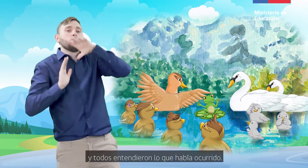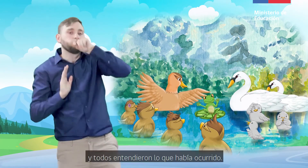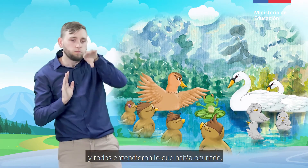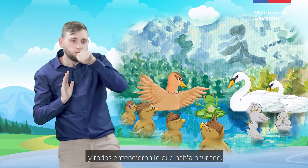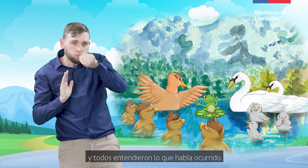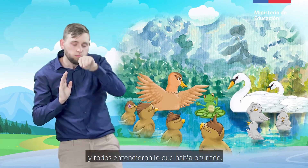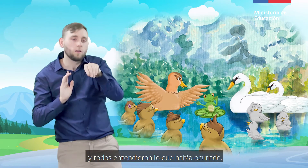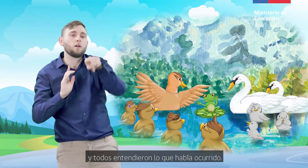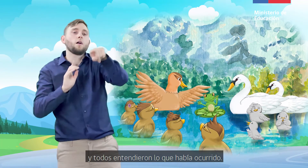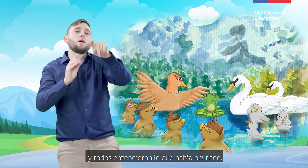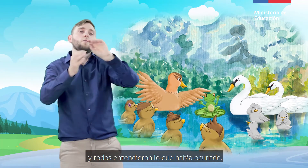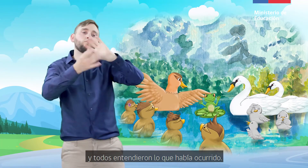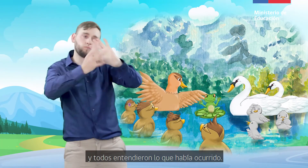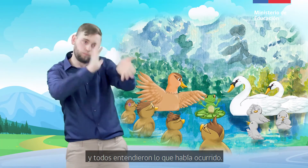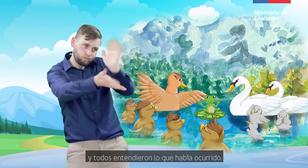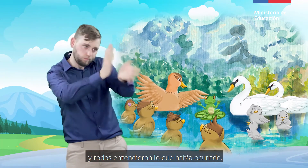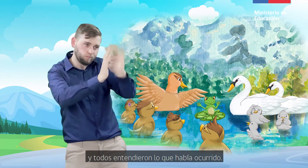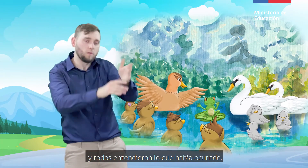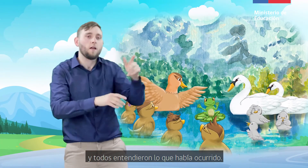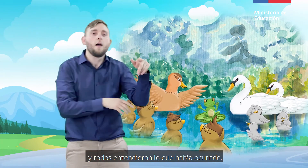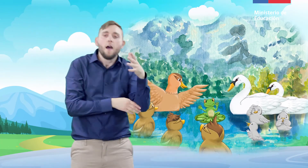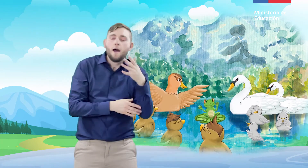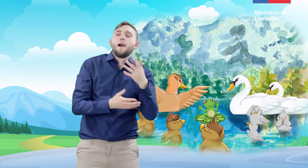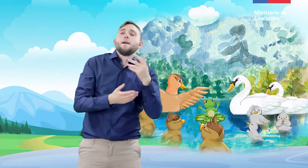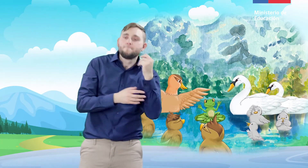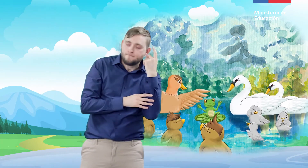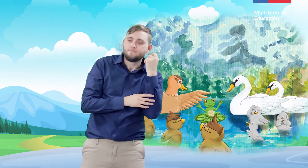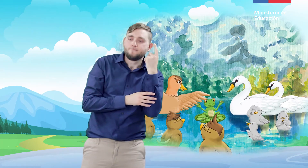y todos entendieron lo que había ocurrido.